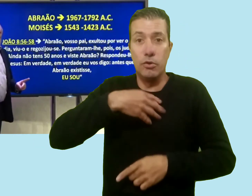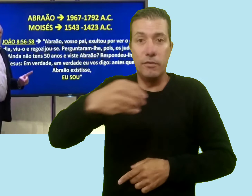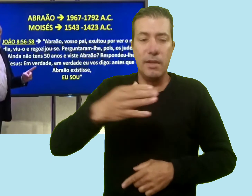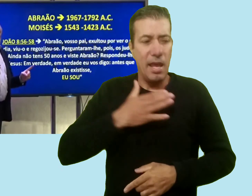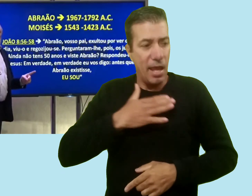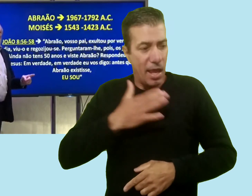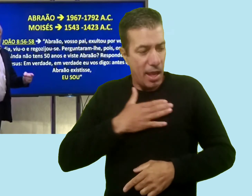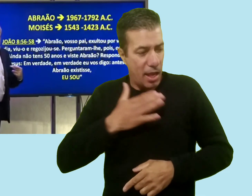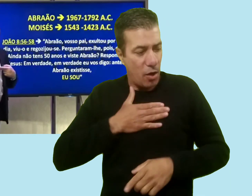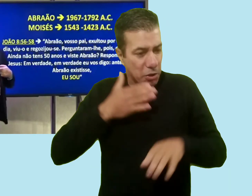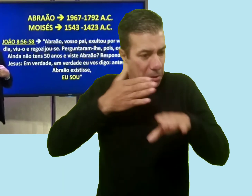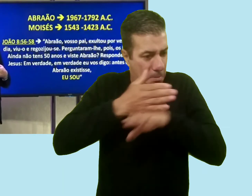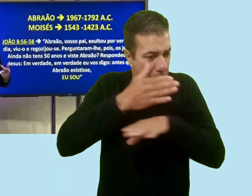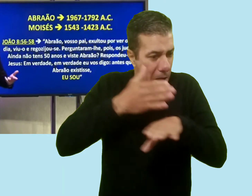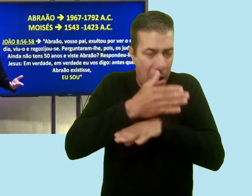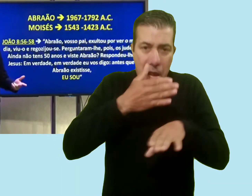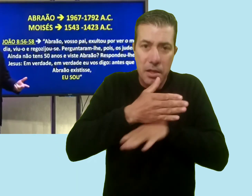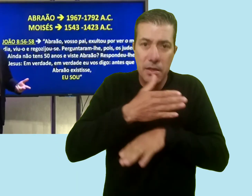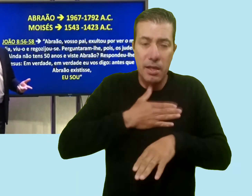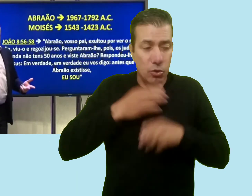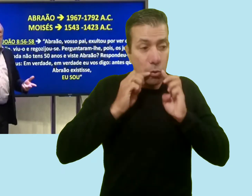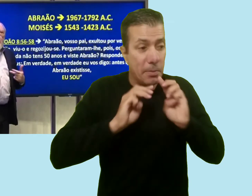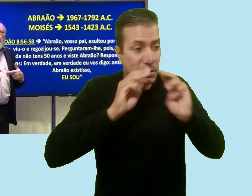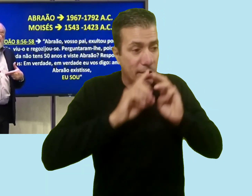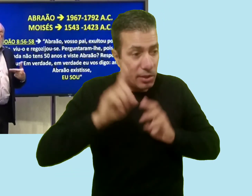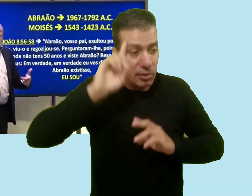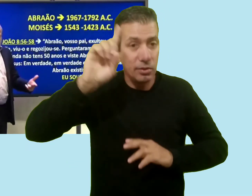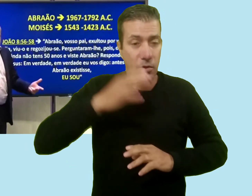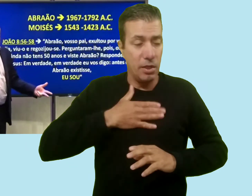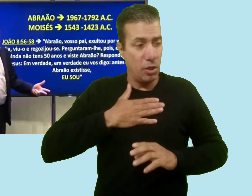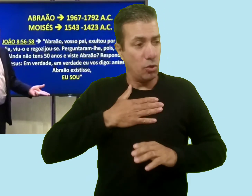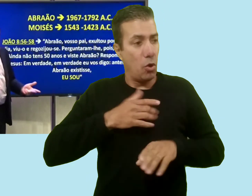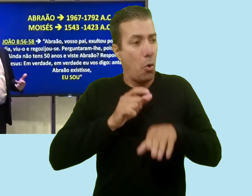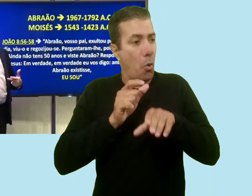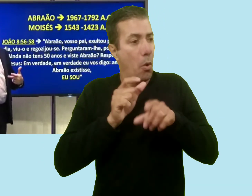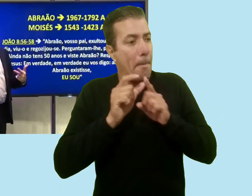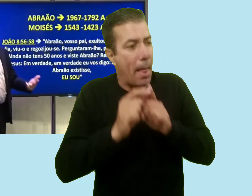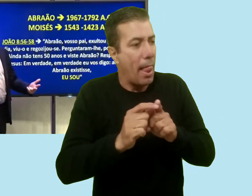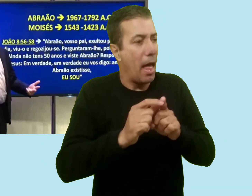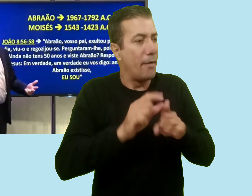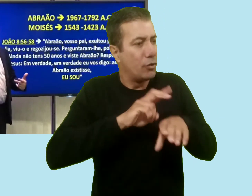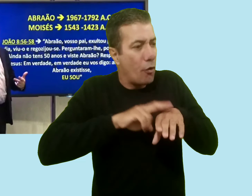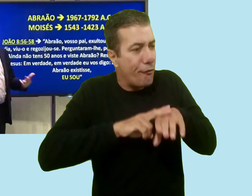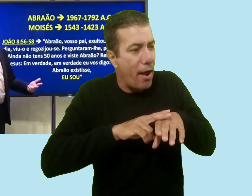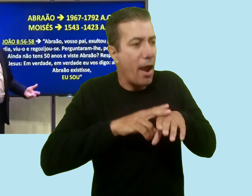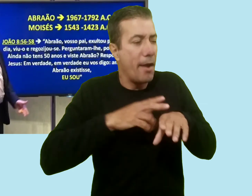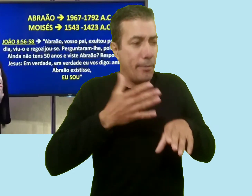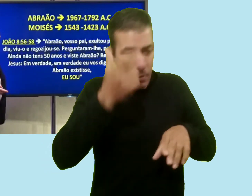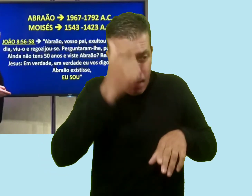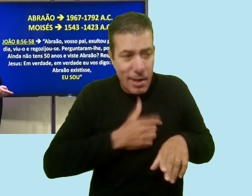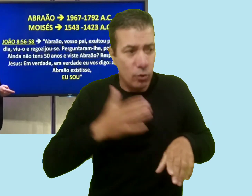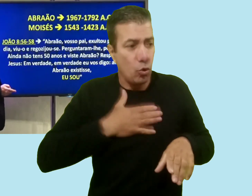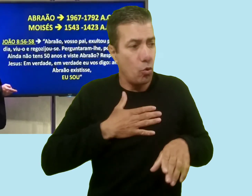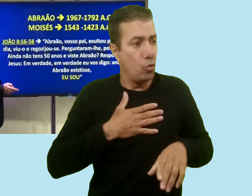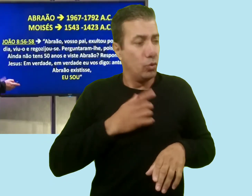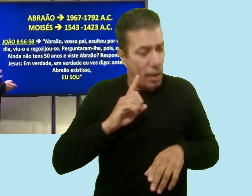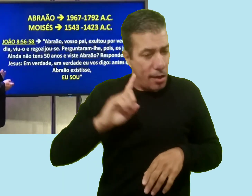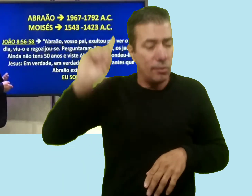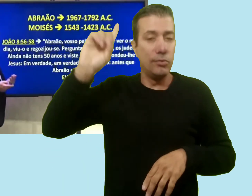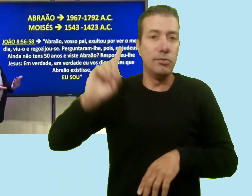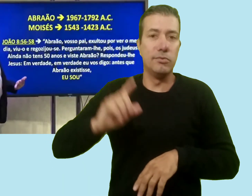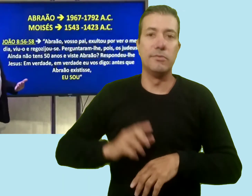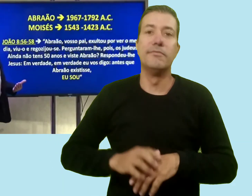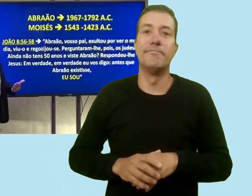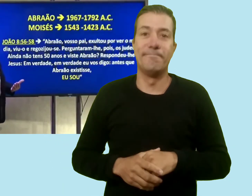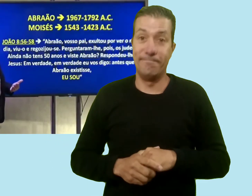recado para dar para os seus filhos, eu é que venho. Eu sou o mensageiro de Deus, eu sou a palavra, eu sou o verbo. Eu